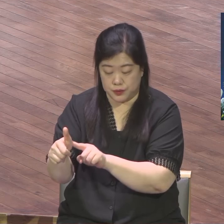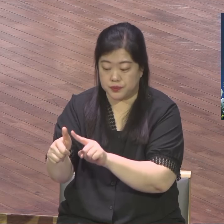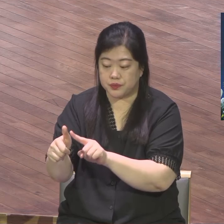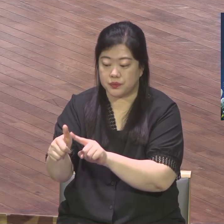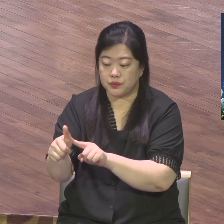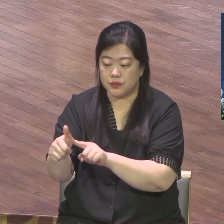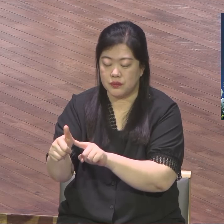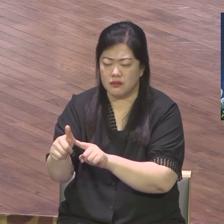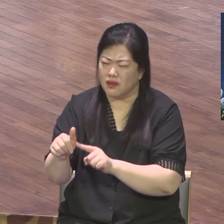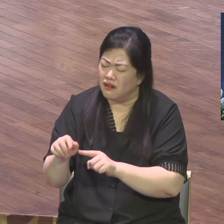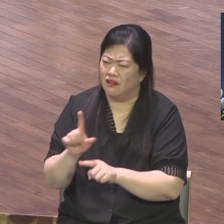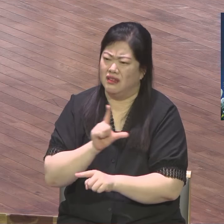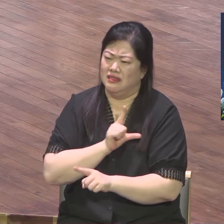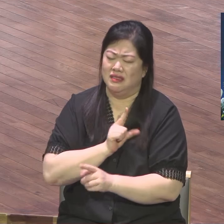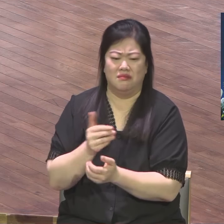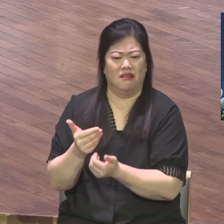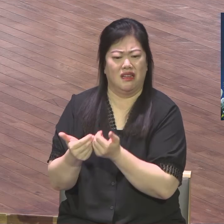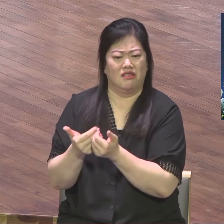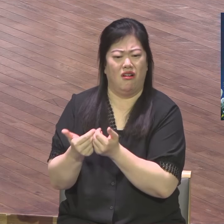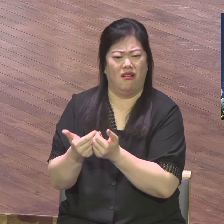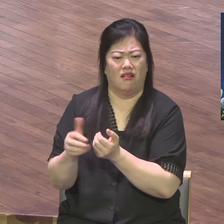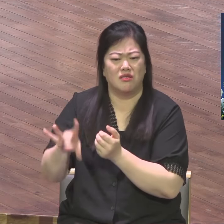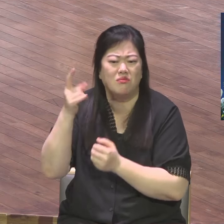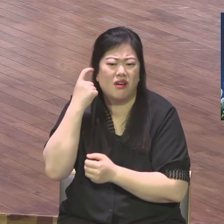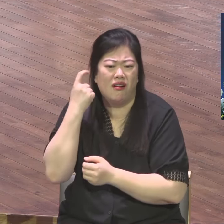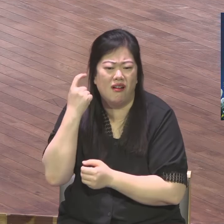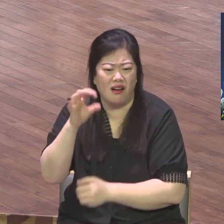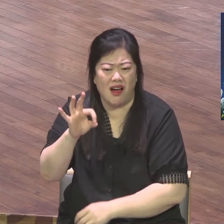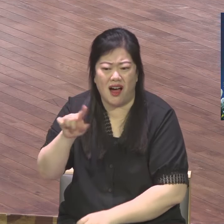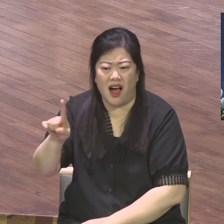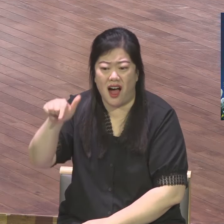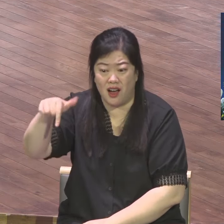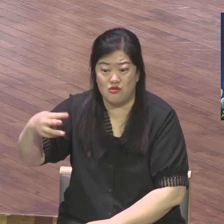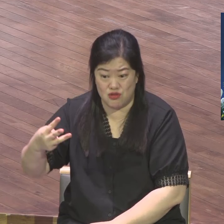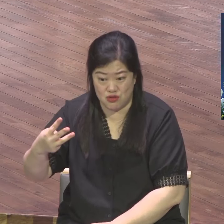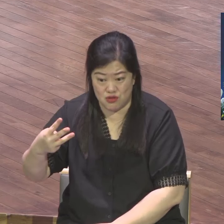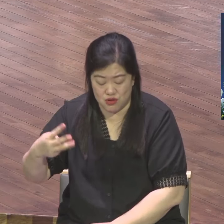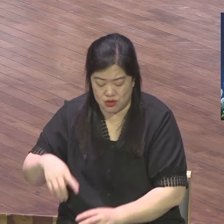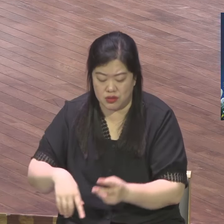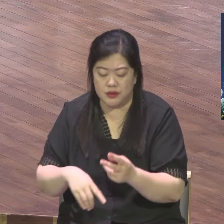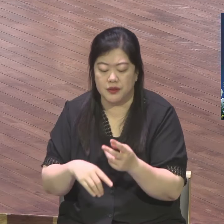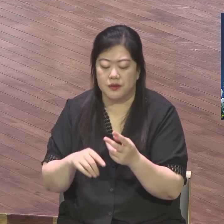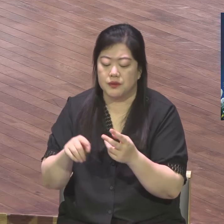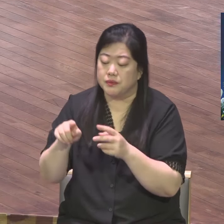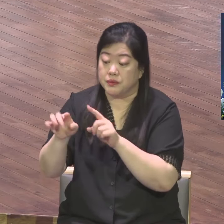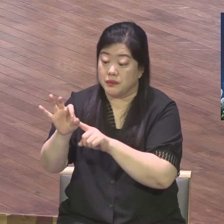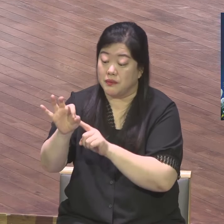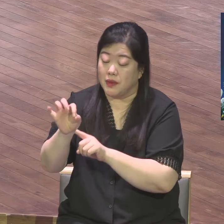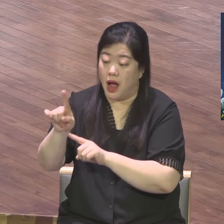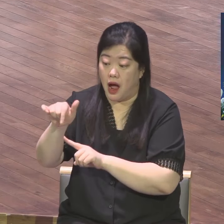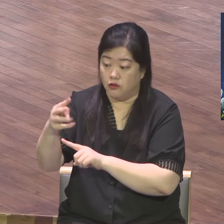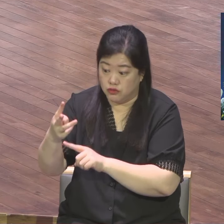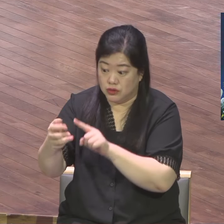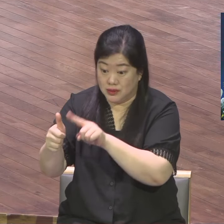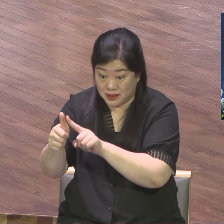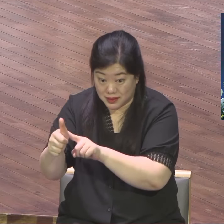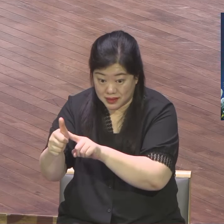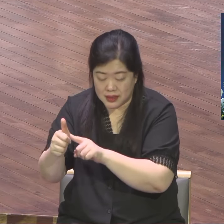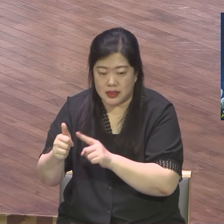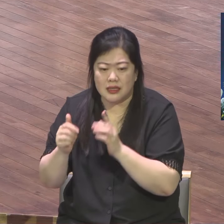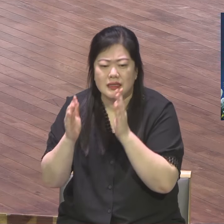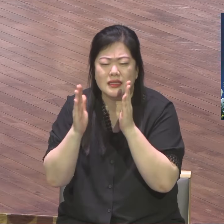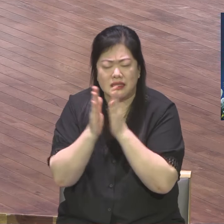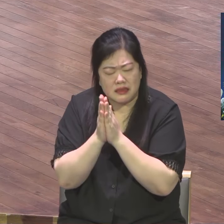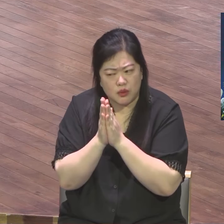이름도 낯설지만 아굴의 기도 내용을 보면 더 낯설어요. 일반적으로 우리가 잘 알고 있는 기도하고는 거리가 멀어요.